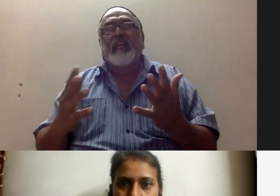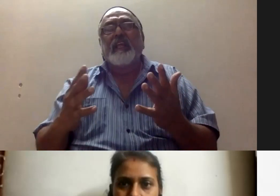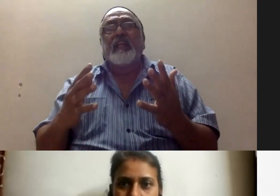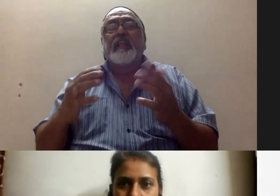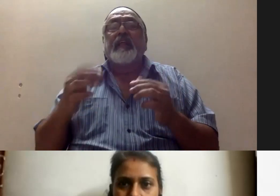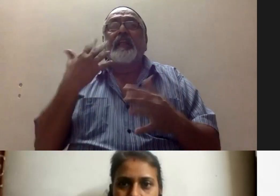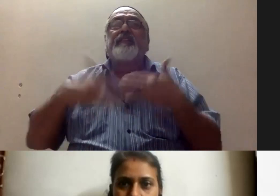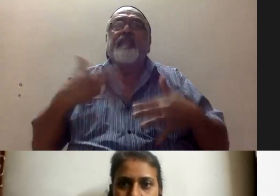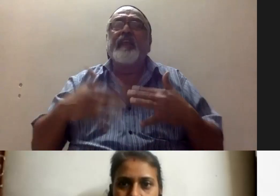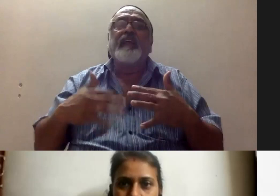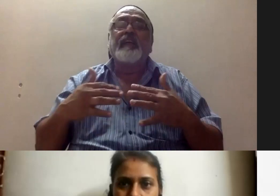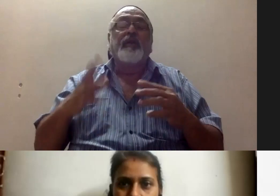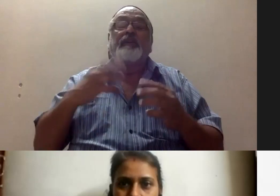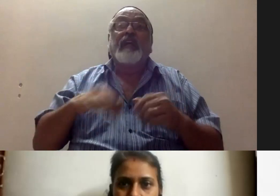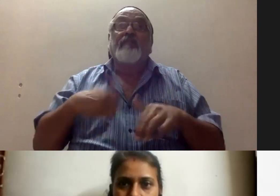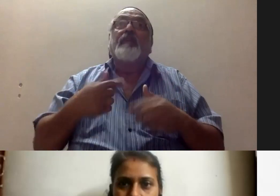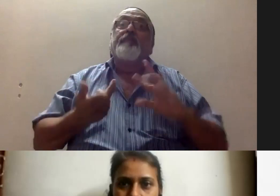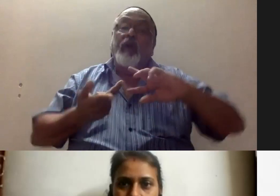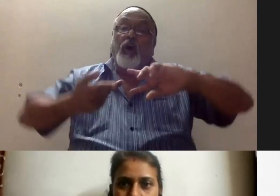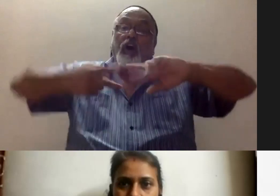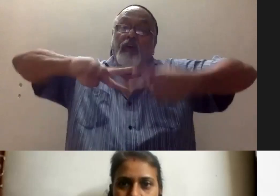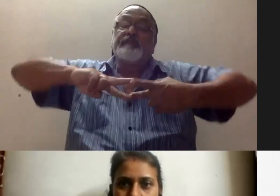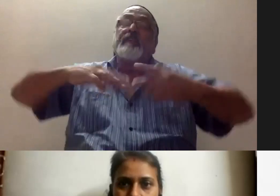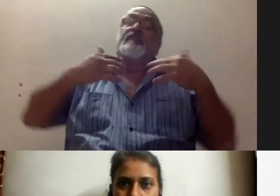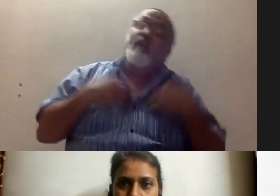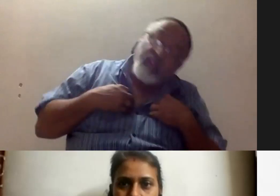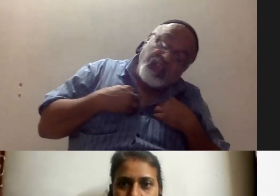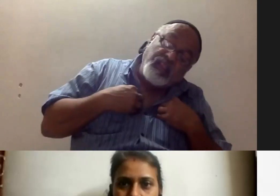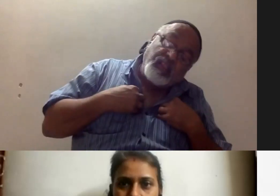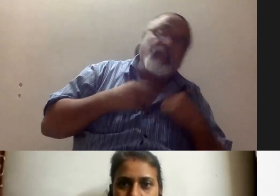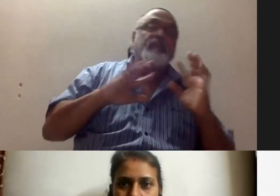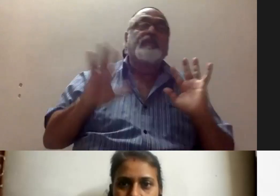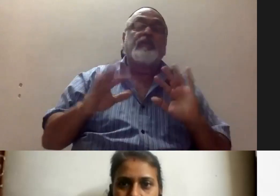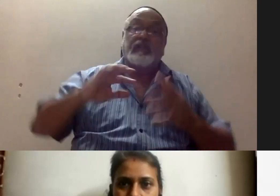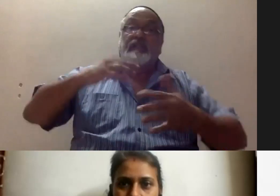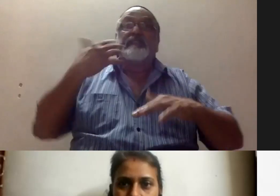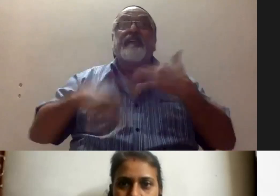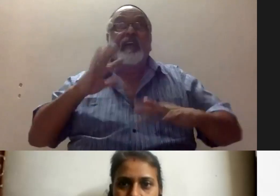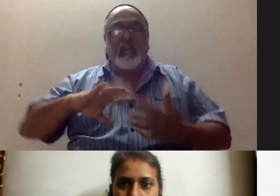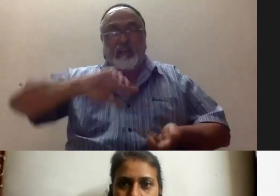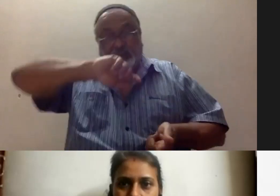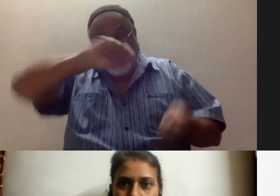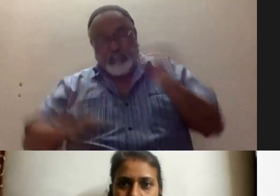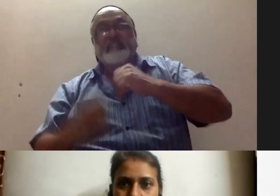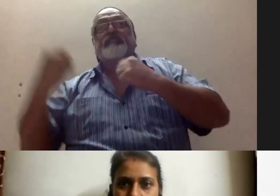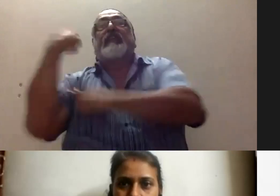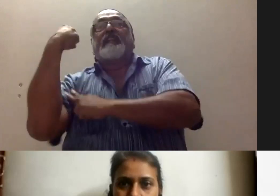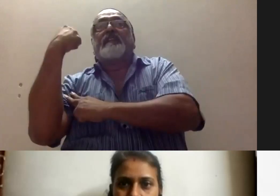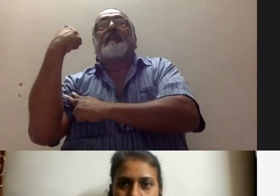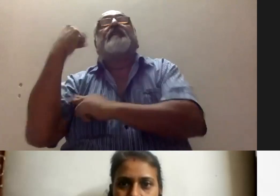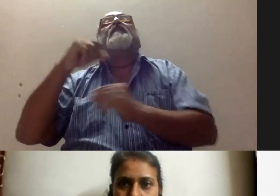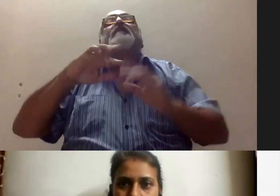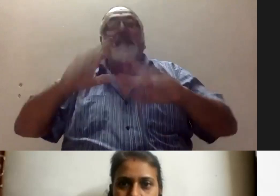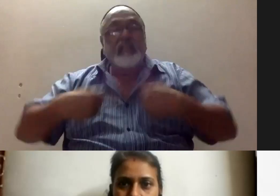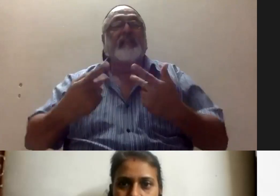ना, मजबूरी को ताकत बनाइए, और वही सोशल एंटरप्रेन्योरशिप है और कुछ नहीं है। हम